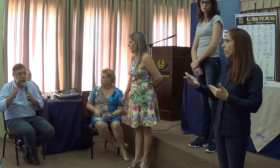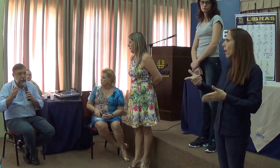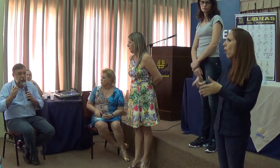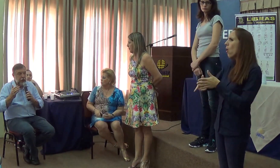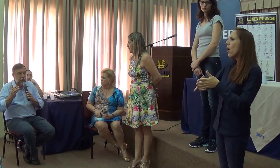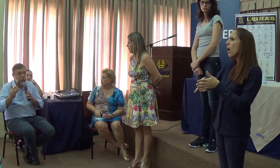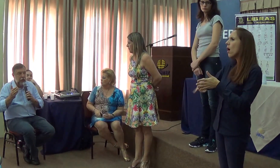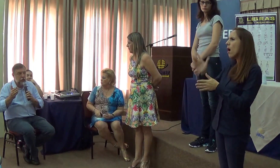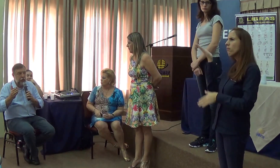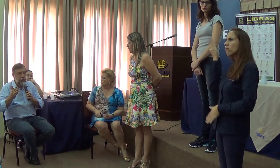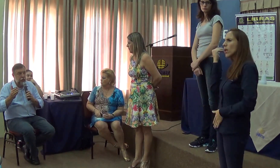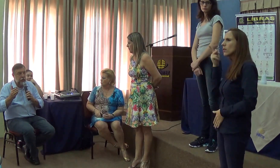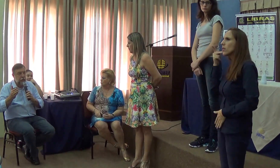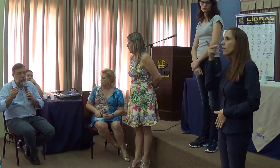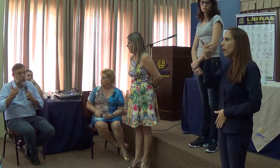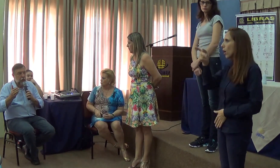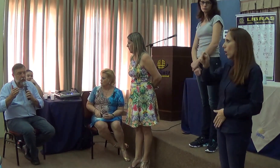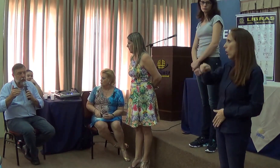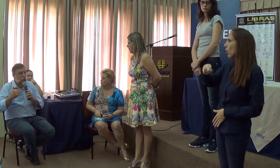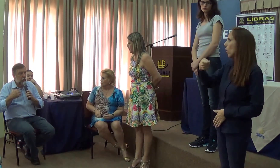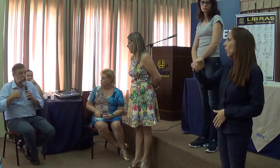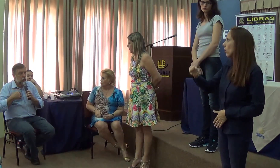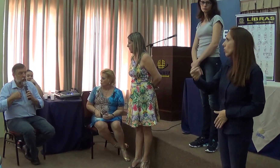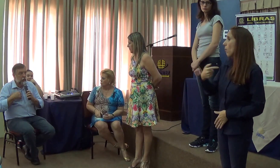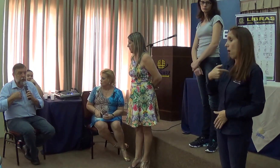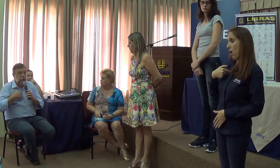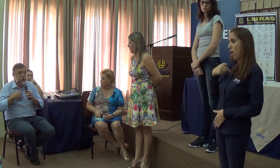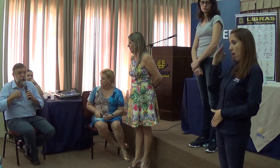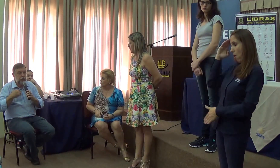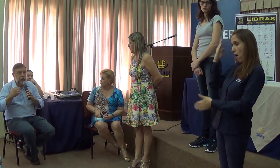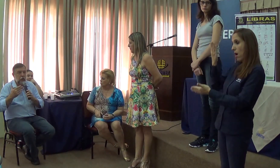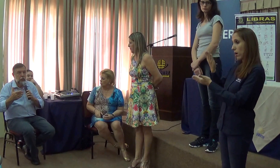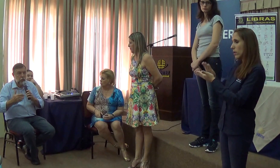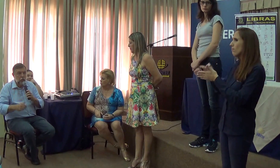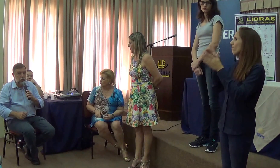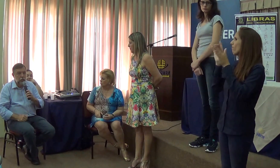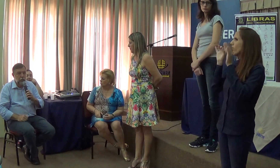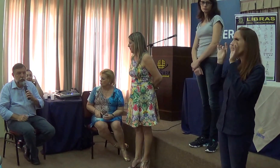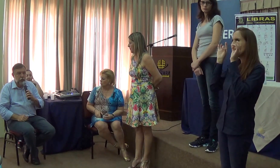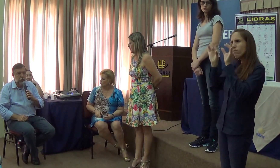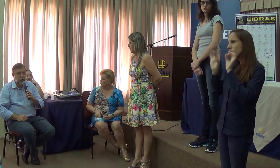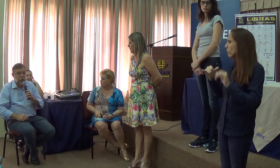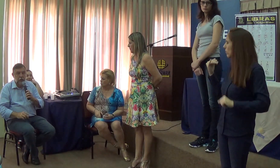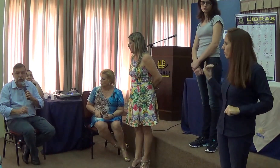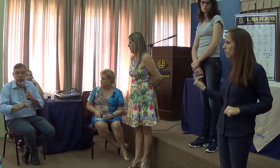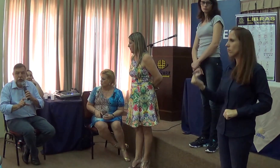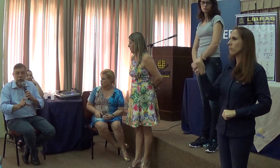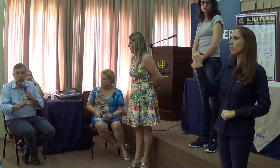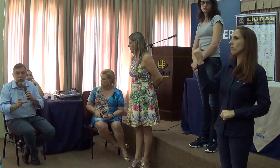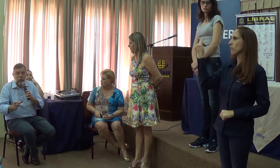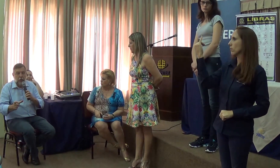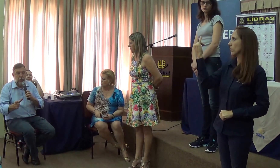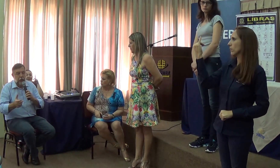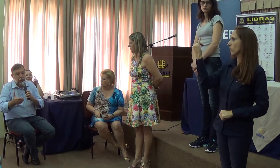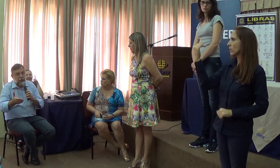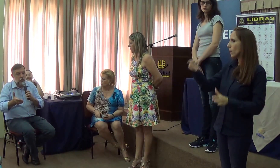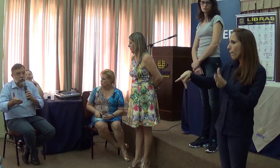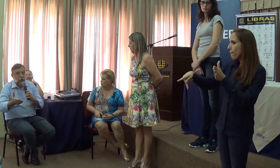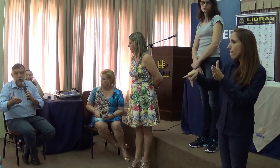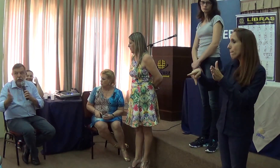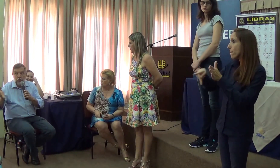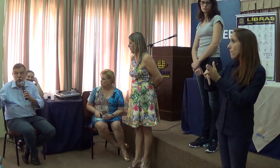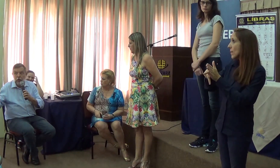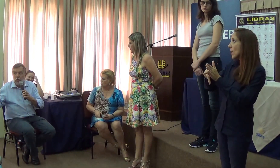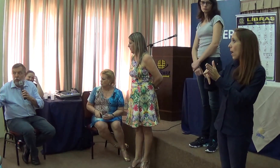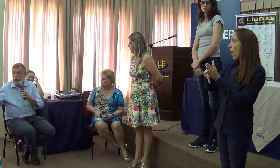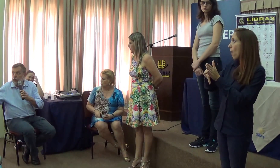foi feita da emergência, eu acho essencial, muito importante, que a própria